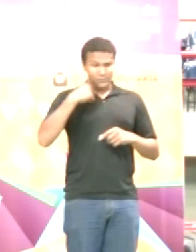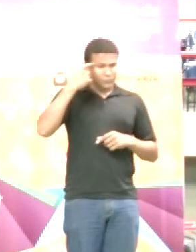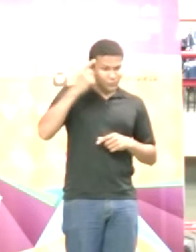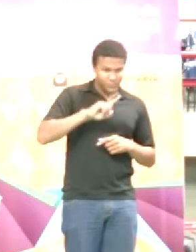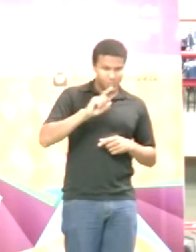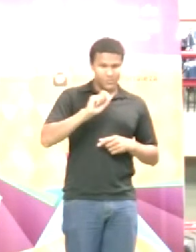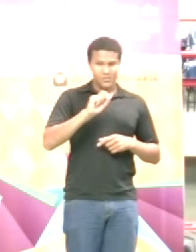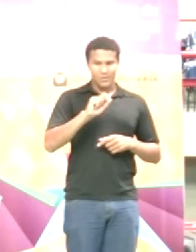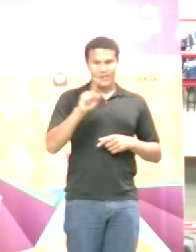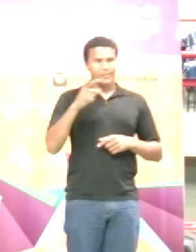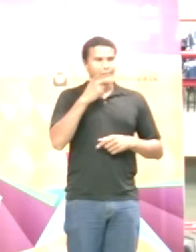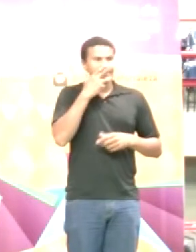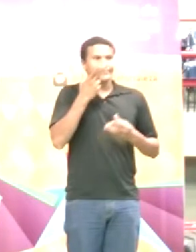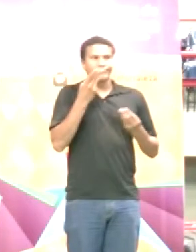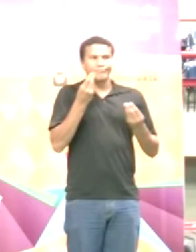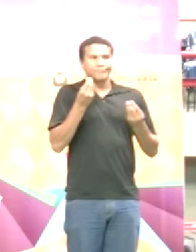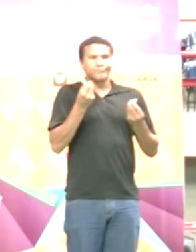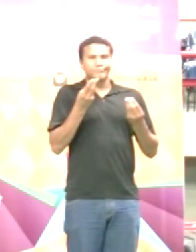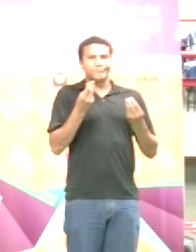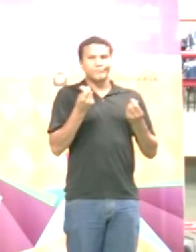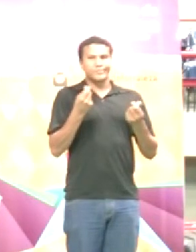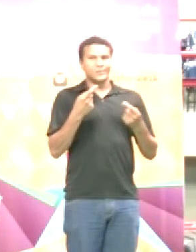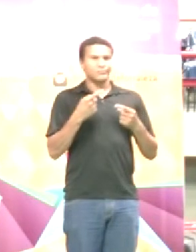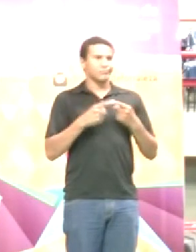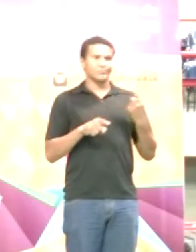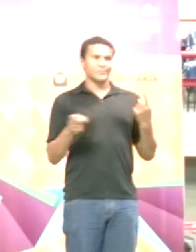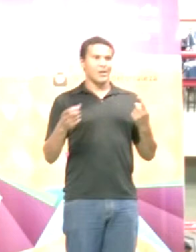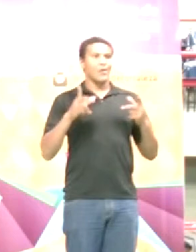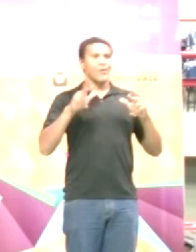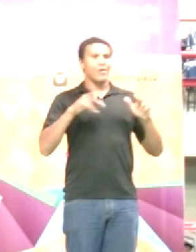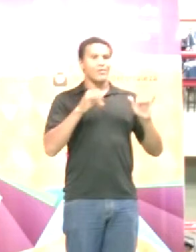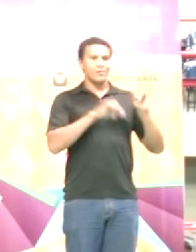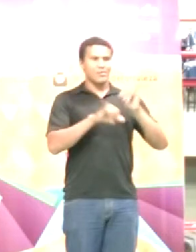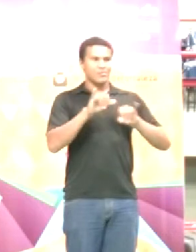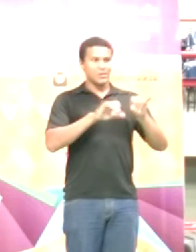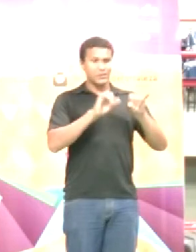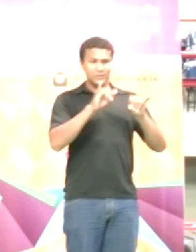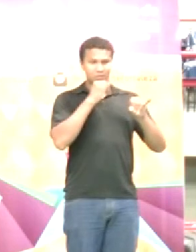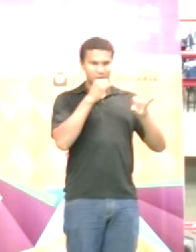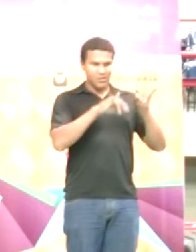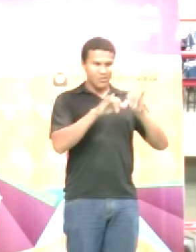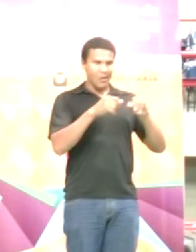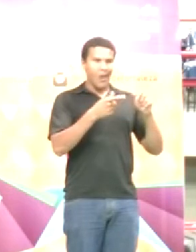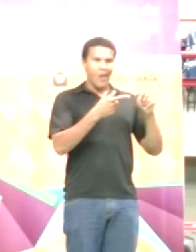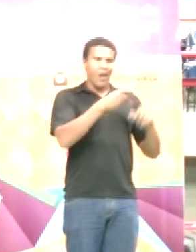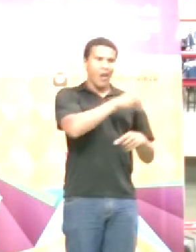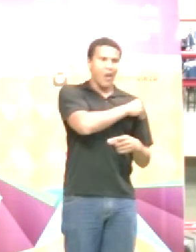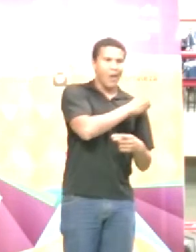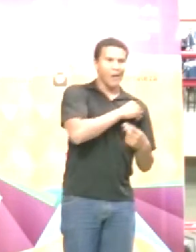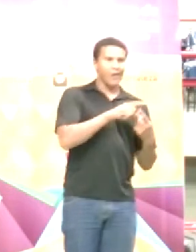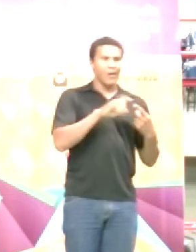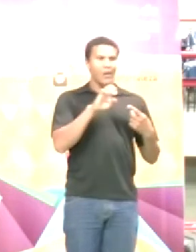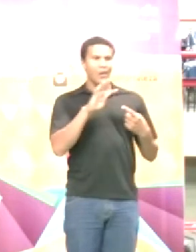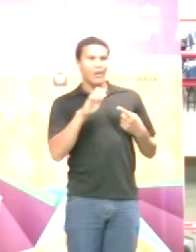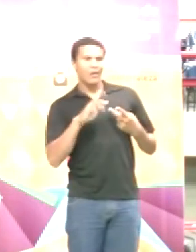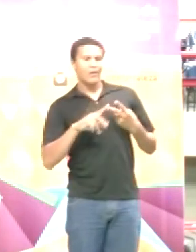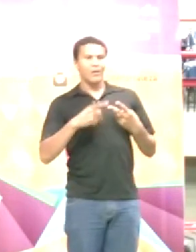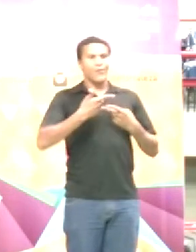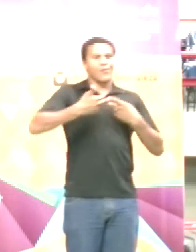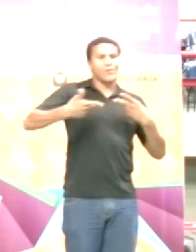porque não tem o que fazer. É igual a química, né? Quando aparece assim, isso aqui é um álcool, é um éster, é um éter. Se